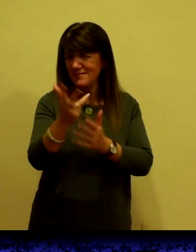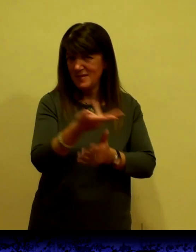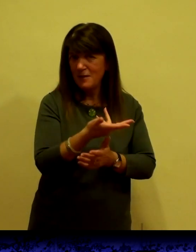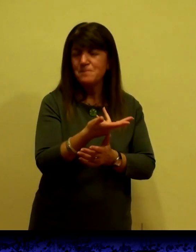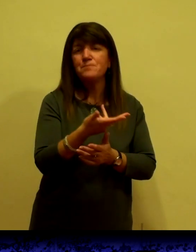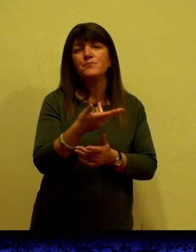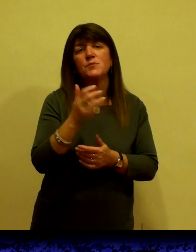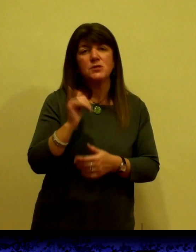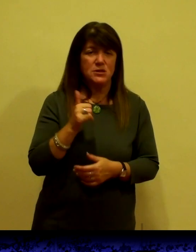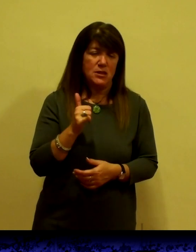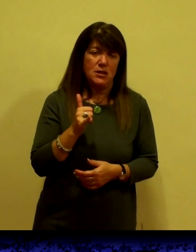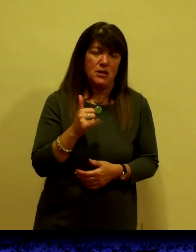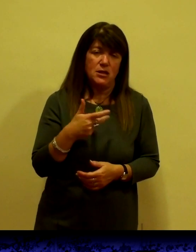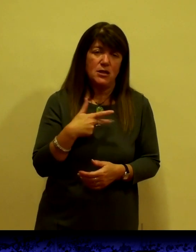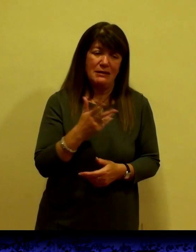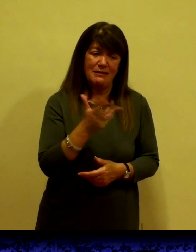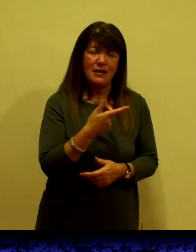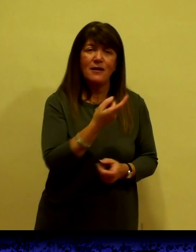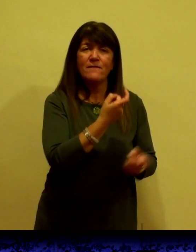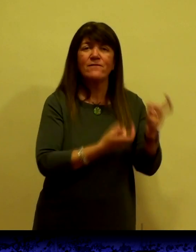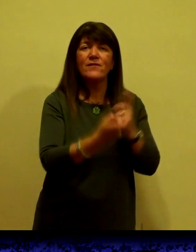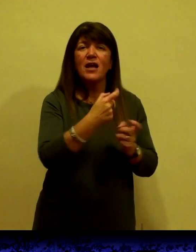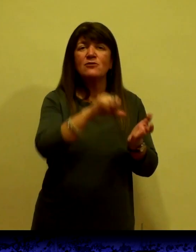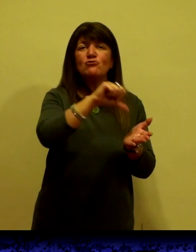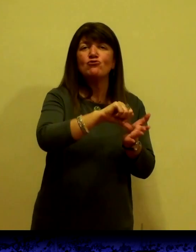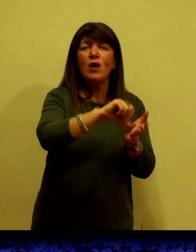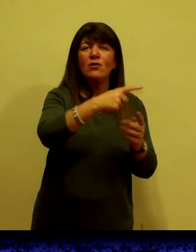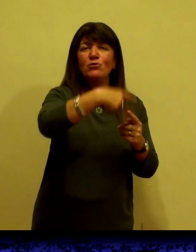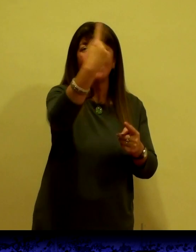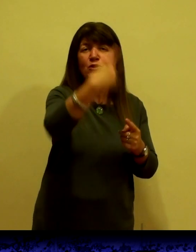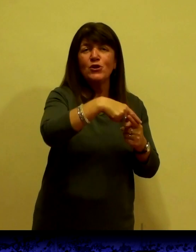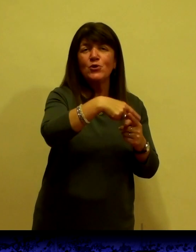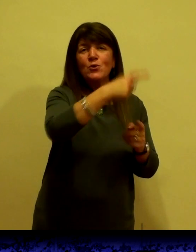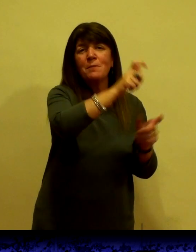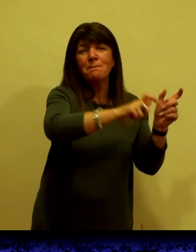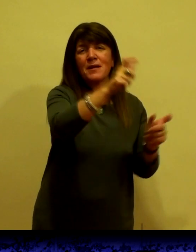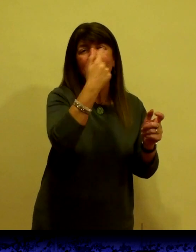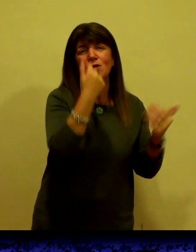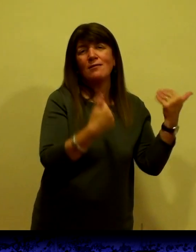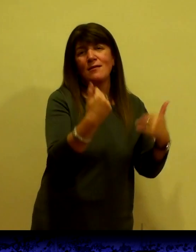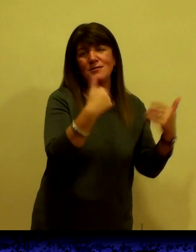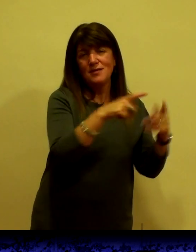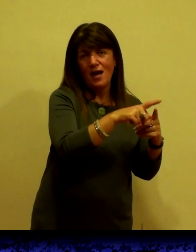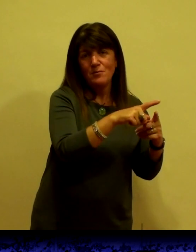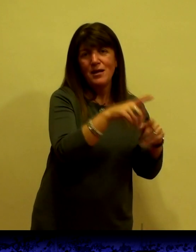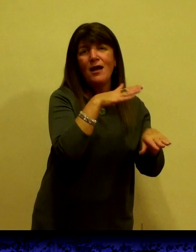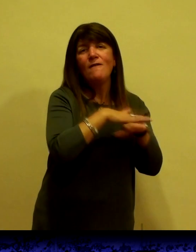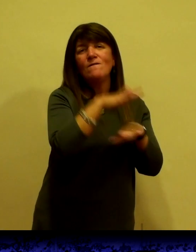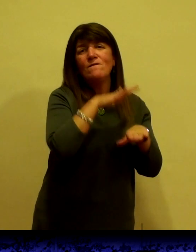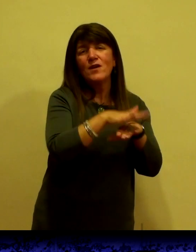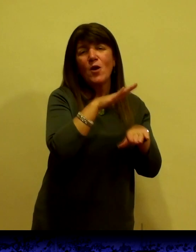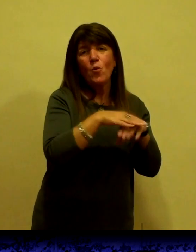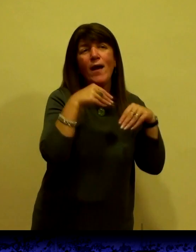Sono ragazzi che provengono dai centri diurni per persone con disabilità e frequentano gli atelier.